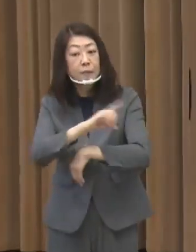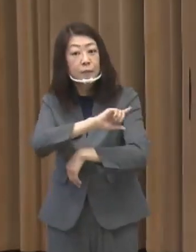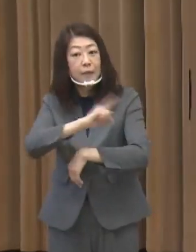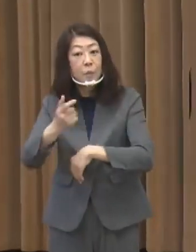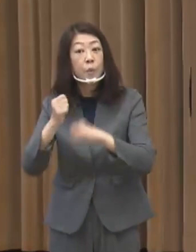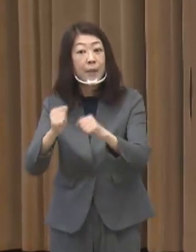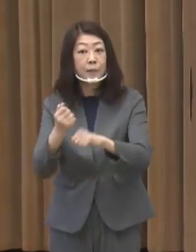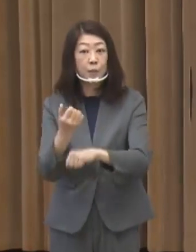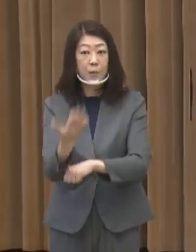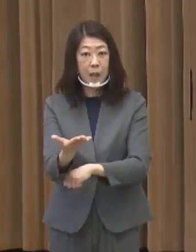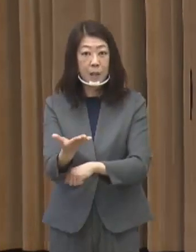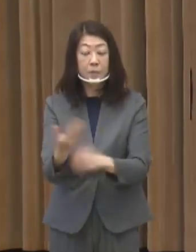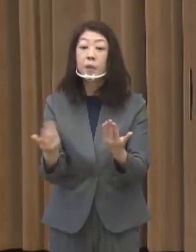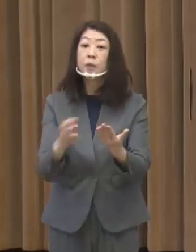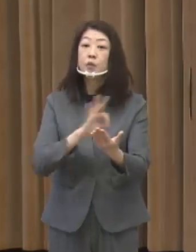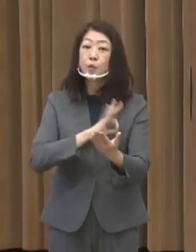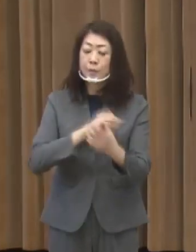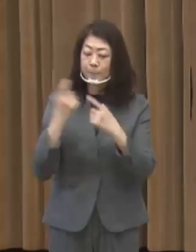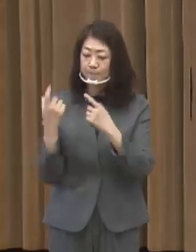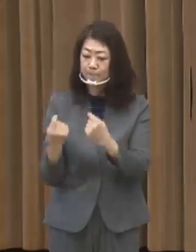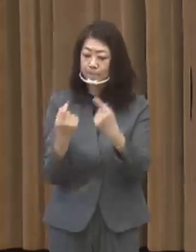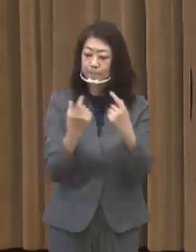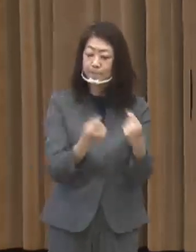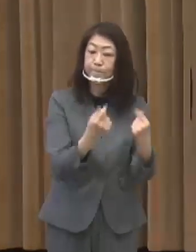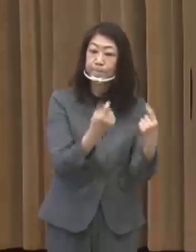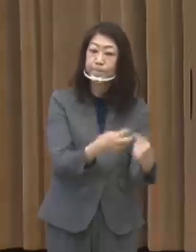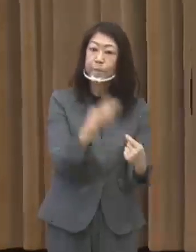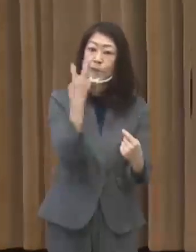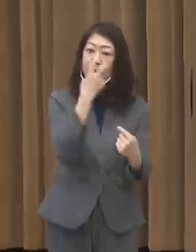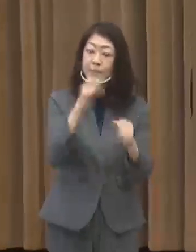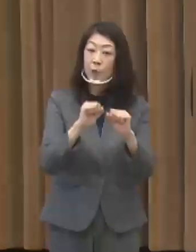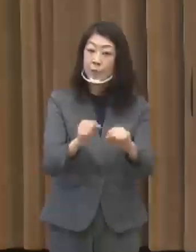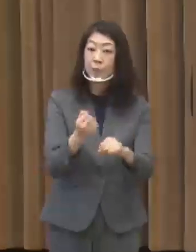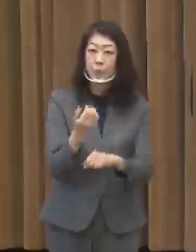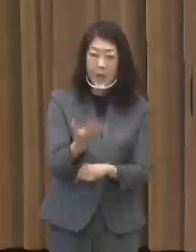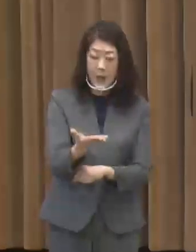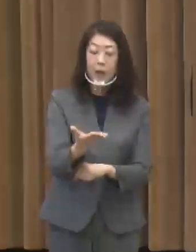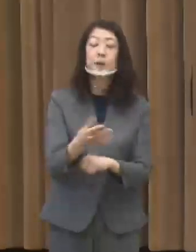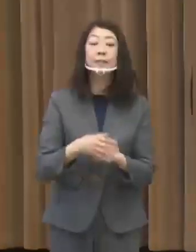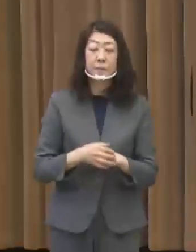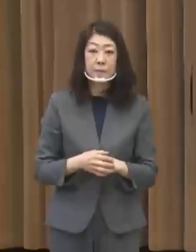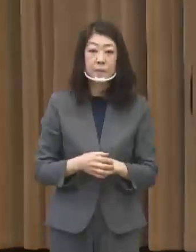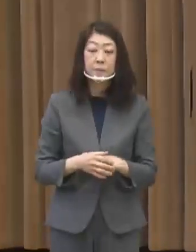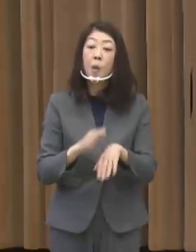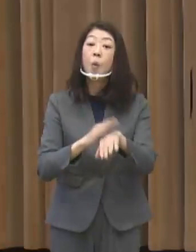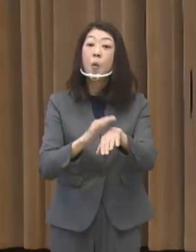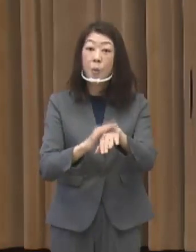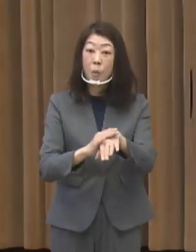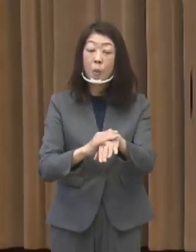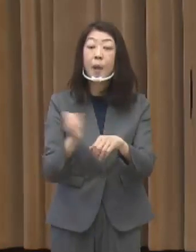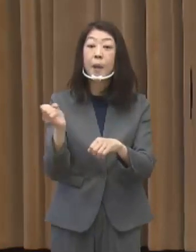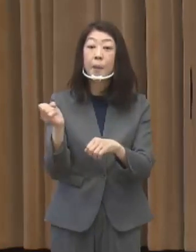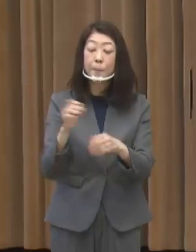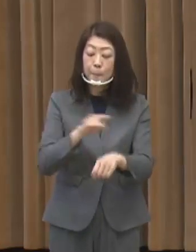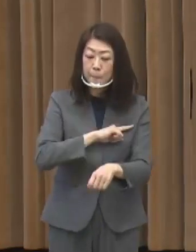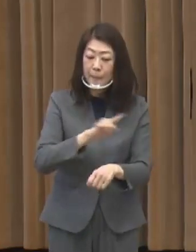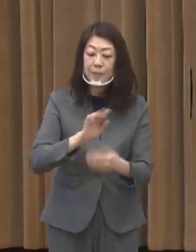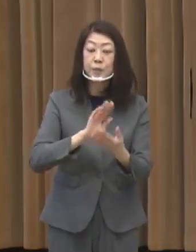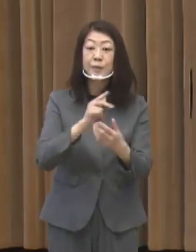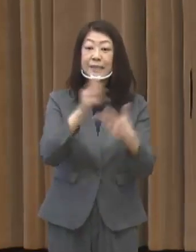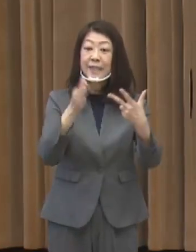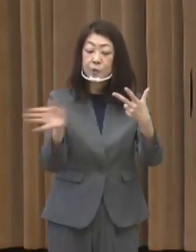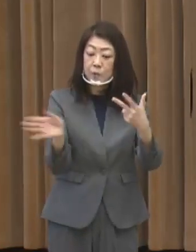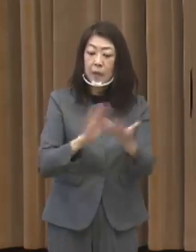が定期的な検査を受けていることの3点であります。手続きですが、まずは施設から県に申請をしていただ